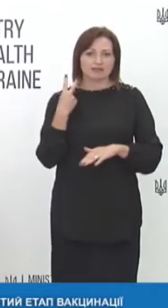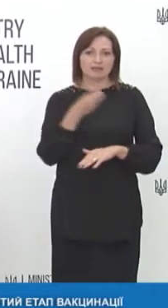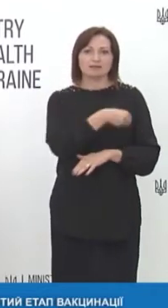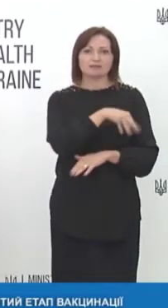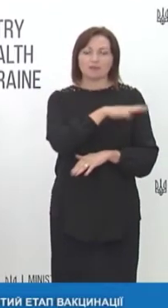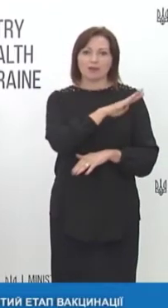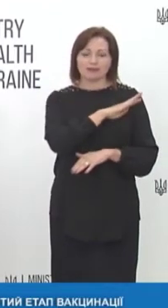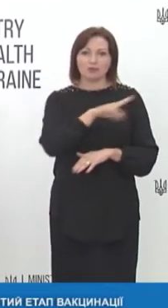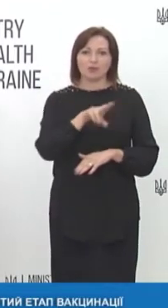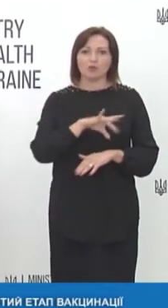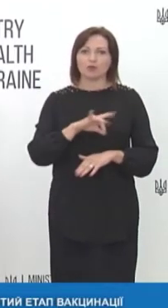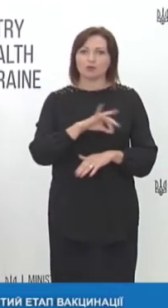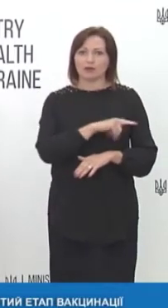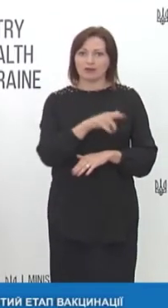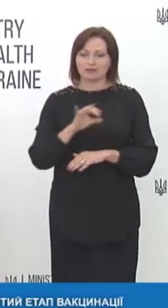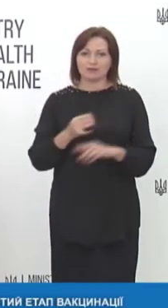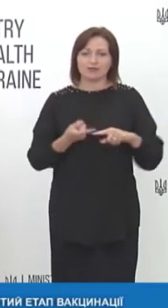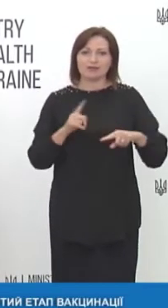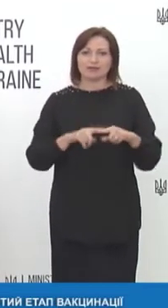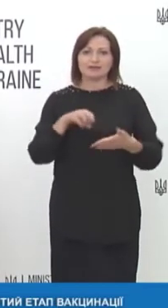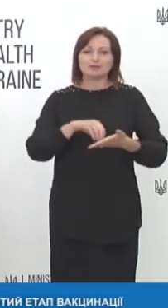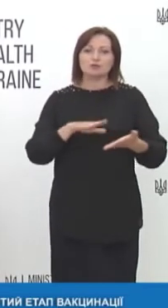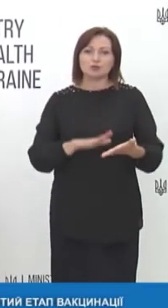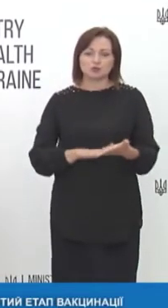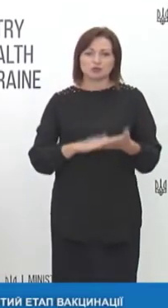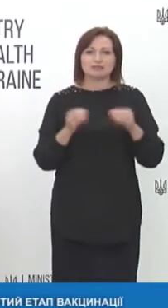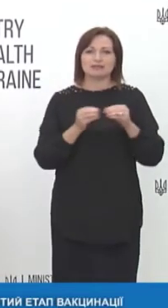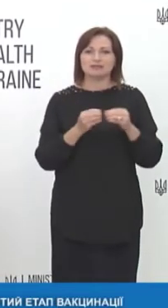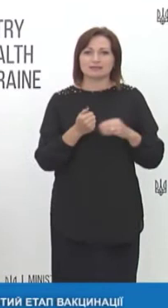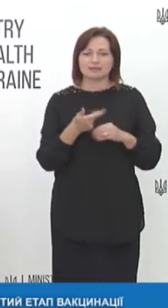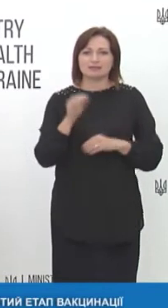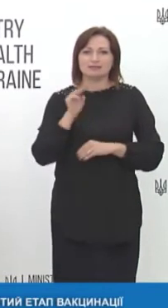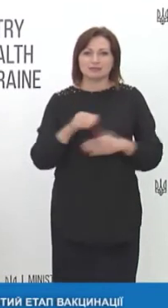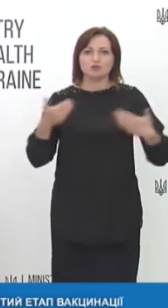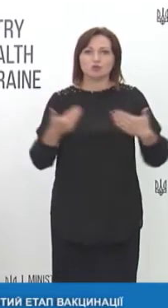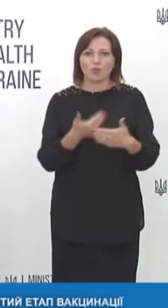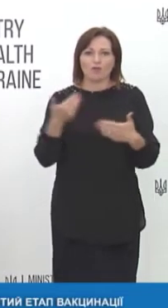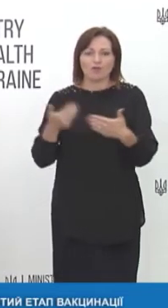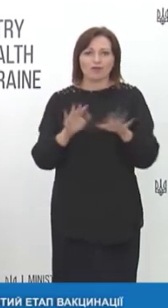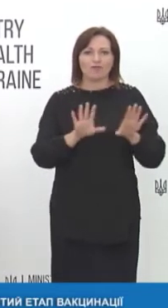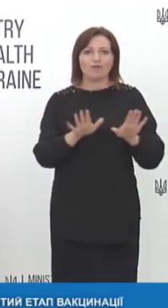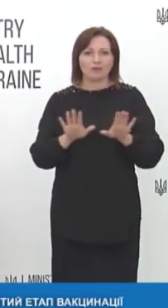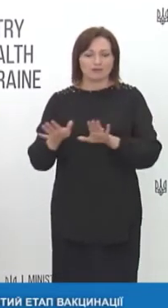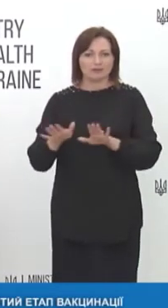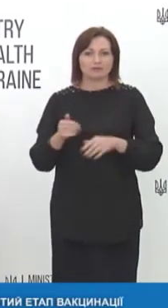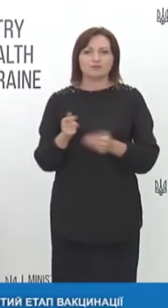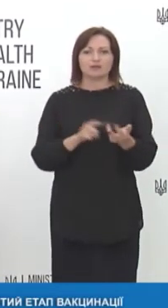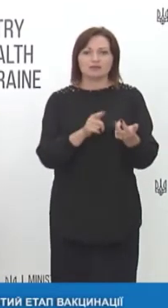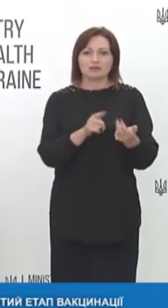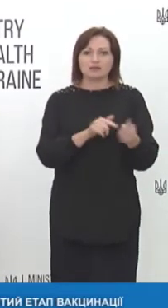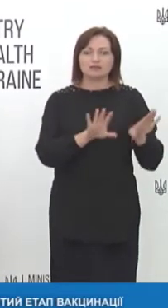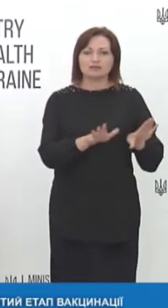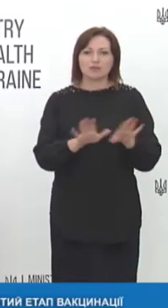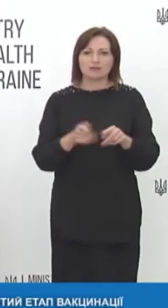в Португалії, в яких реєструються десятки тисяч нових випадків. Кількість випадків в цих